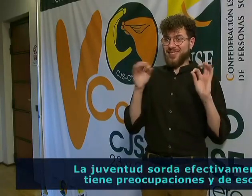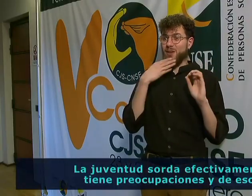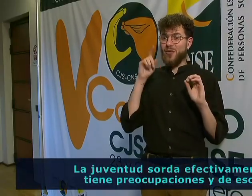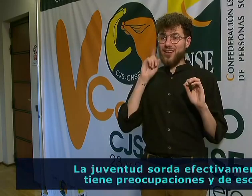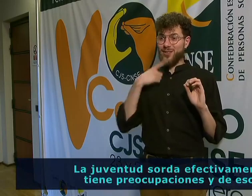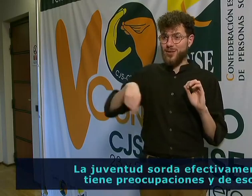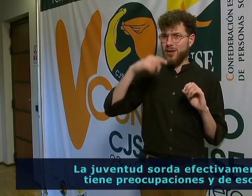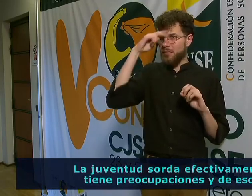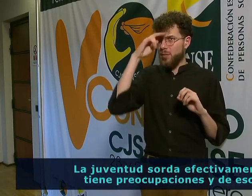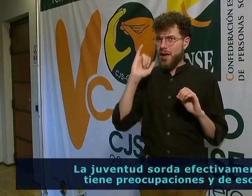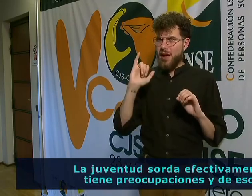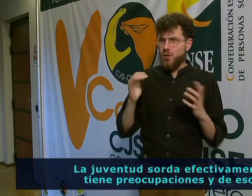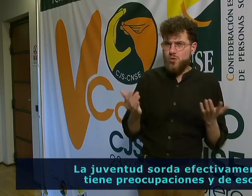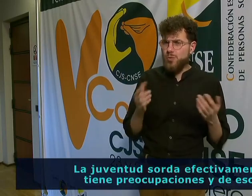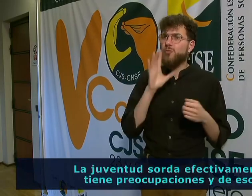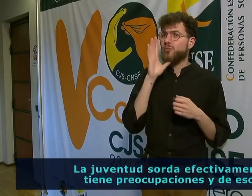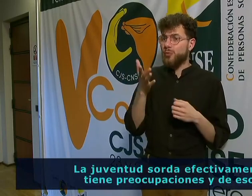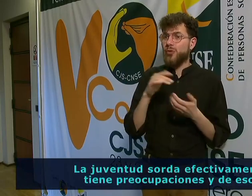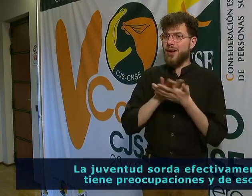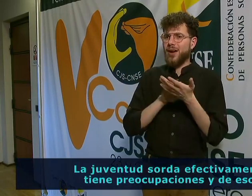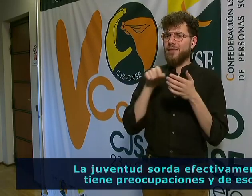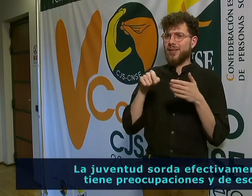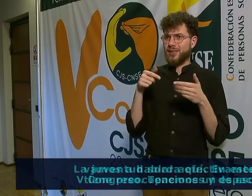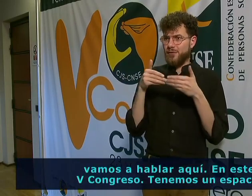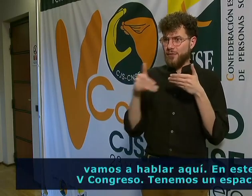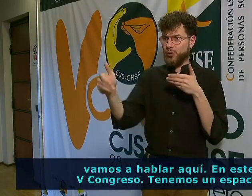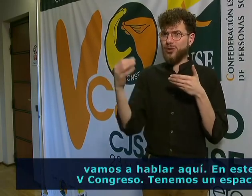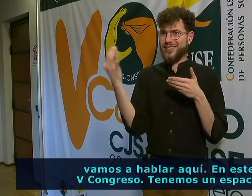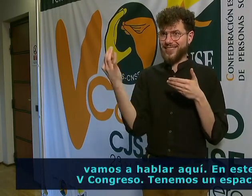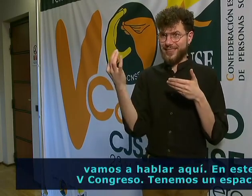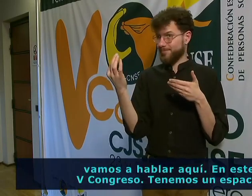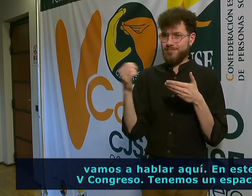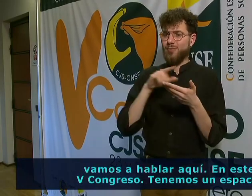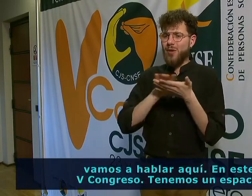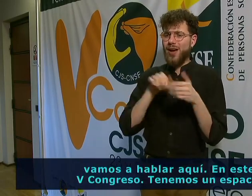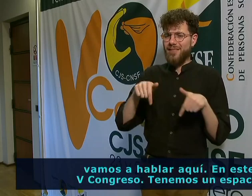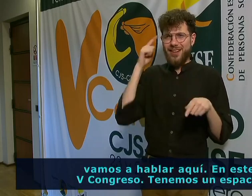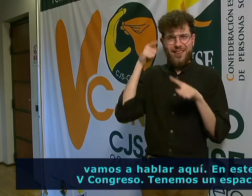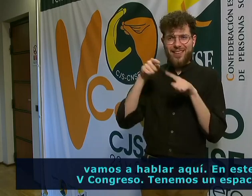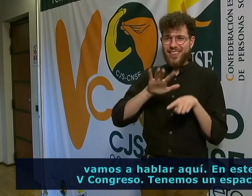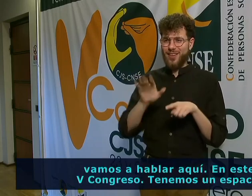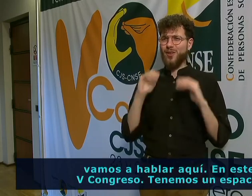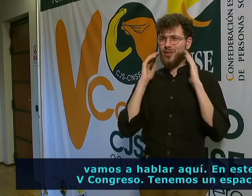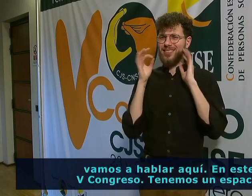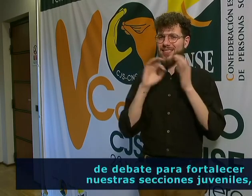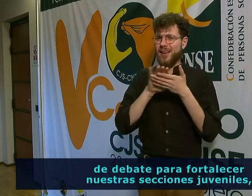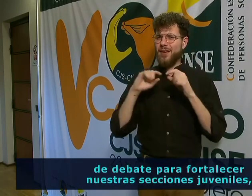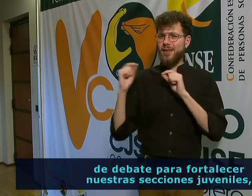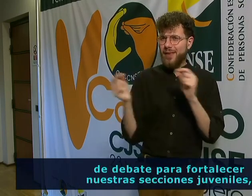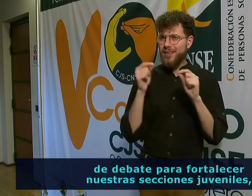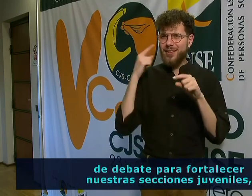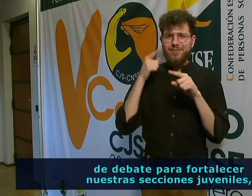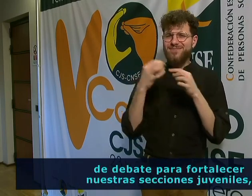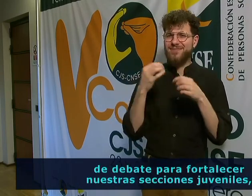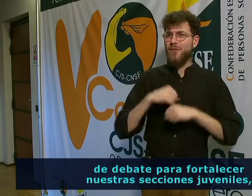La juventud sorda efectivamente tiene preocupaciones y de eso vamos a hablar aquí, en este V Congreso. Tenemos un espacio de debate para